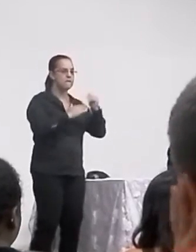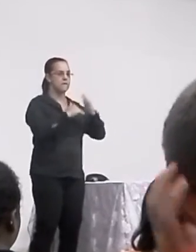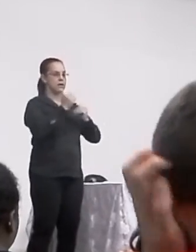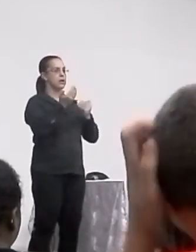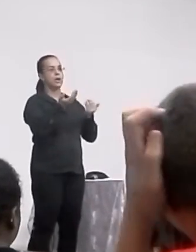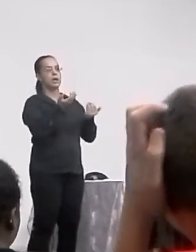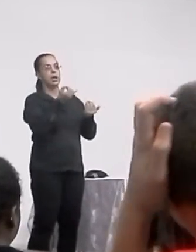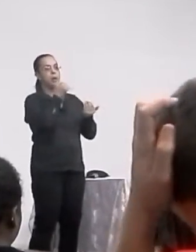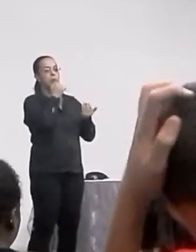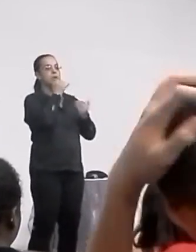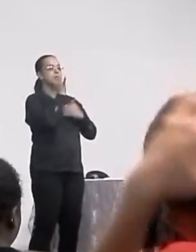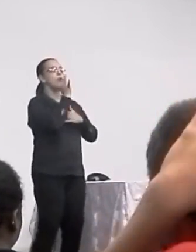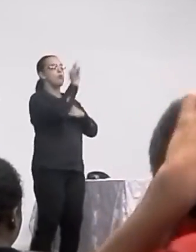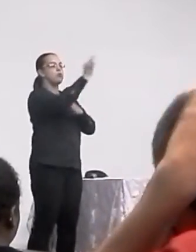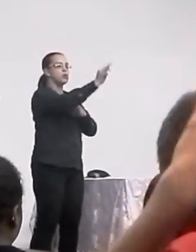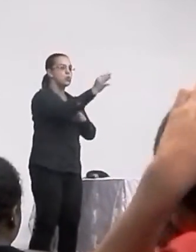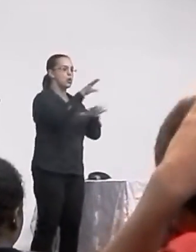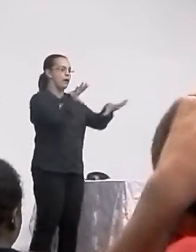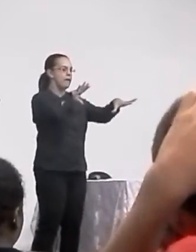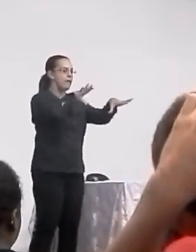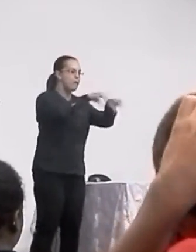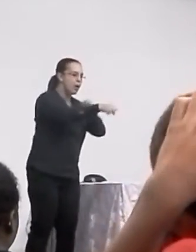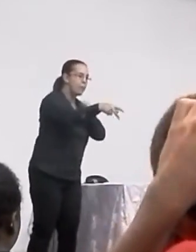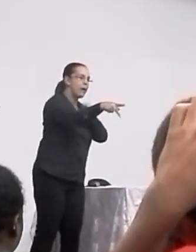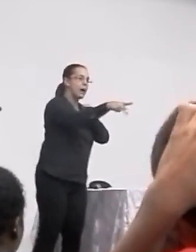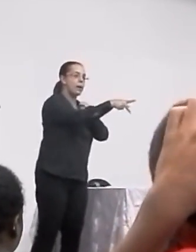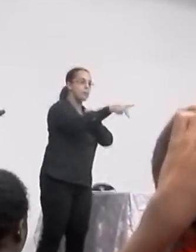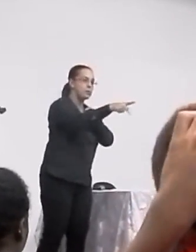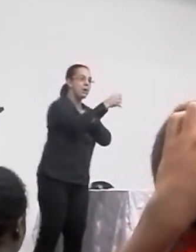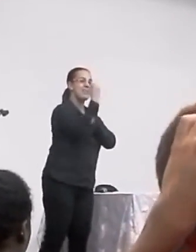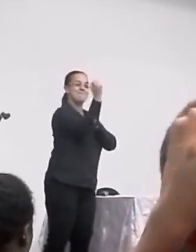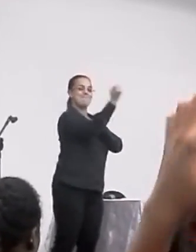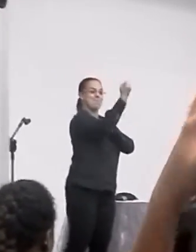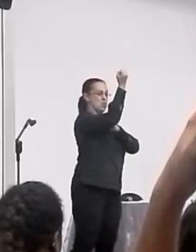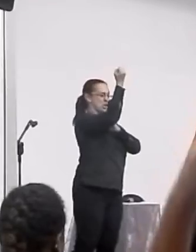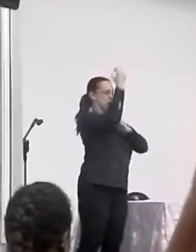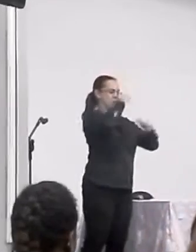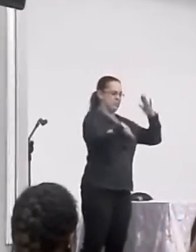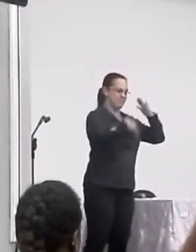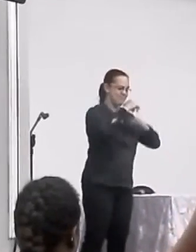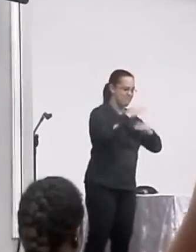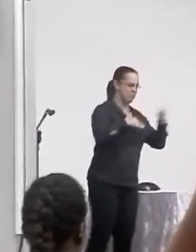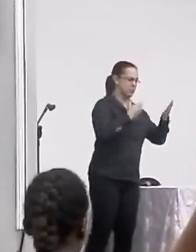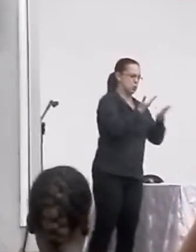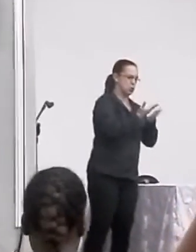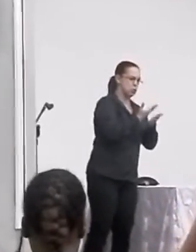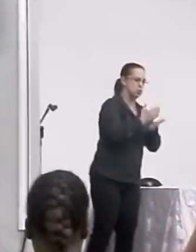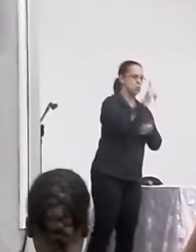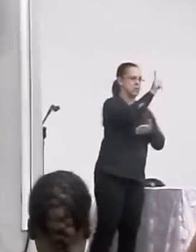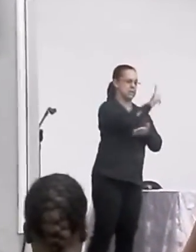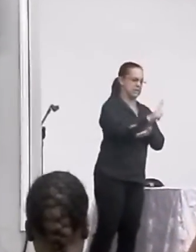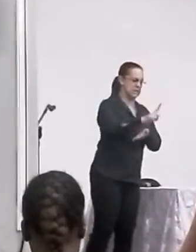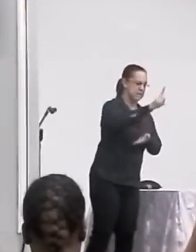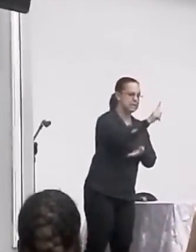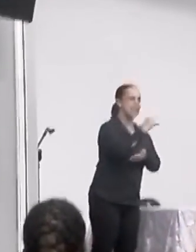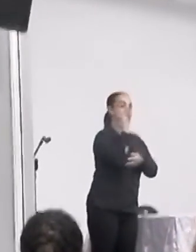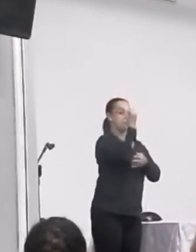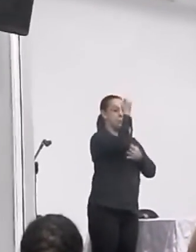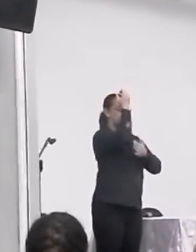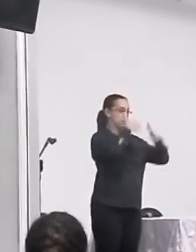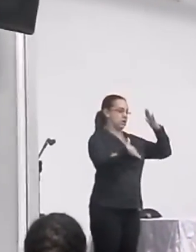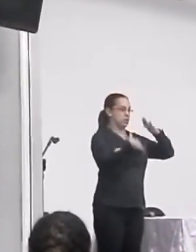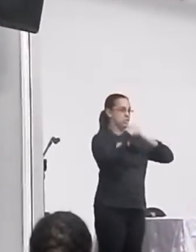que ser um bom profissional. Ele tem que ter lido muita literatura secundária, tem que fazer muitas notas ao pé da